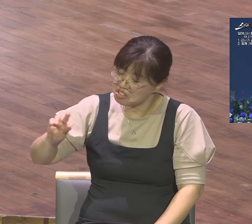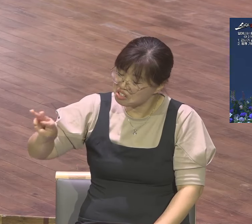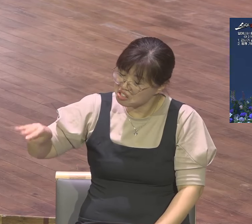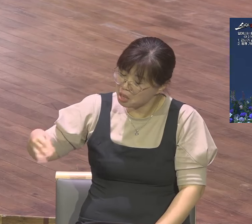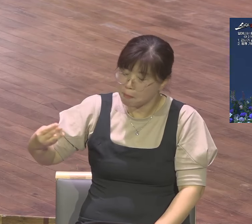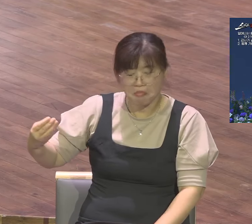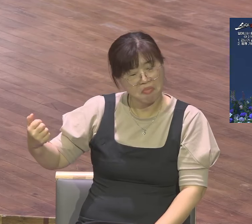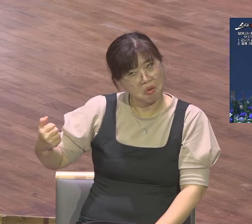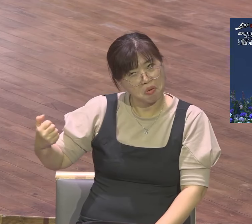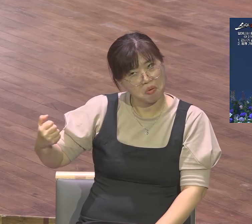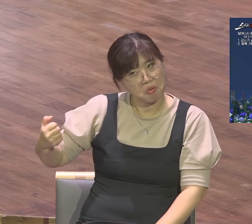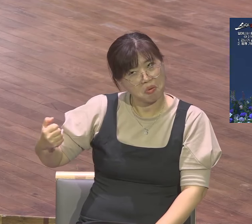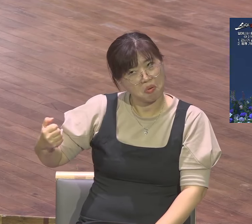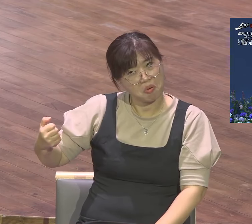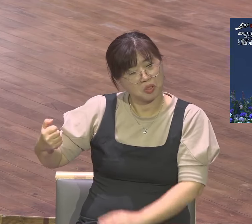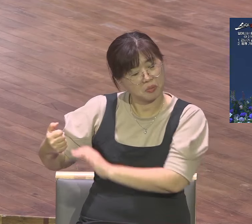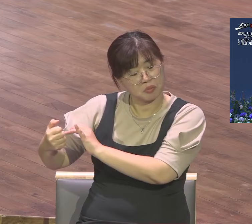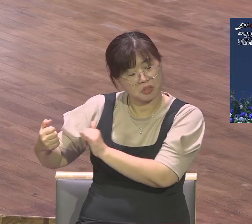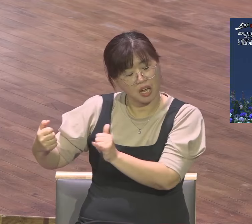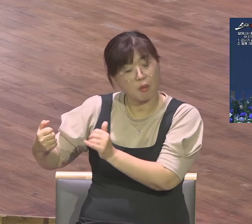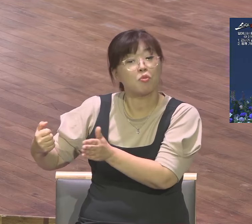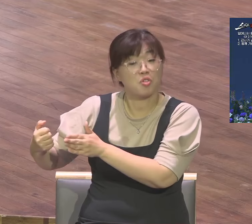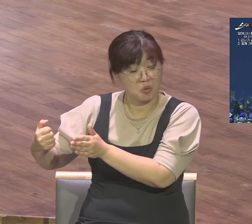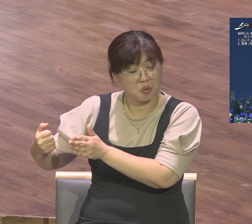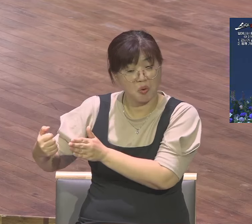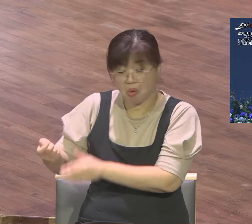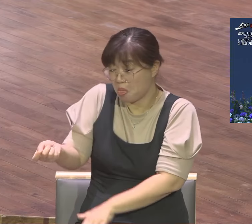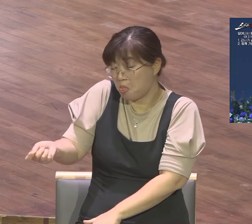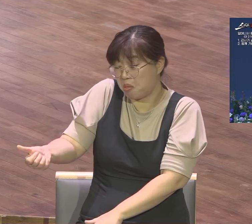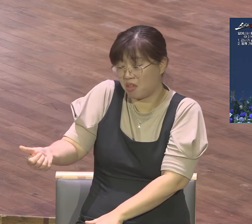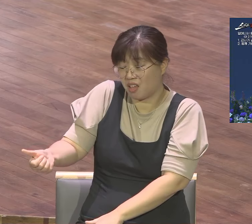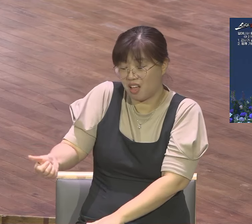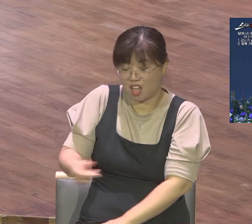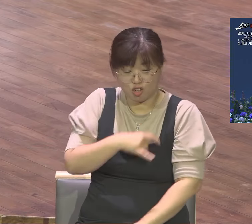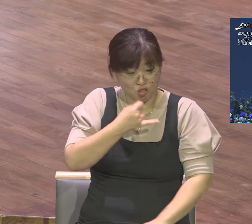1,350명하고 수천만 명 중에 뽑은 거하고 게임 되겠어요?